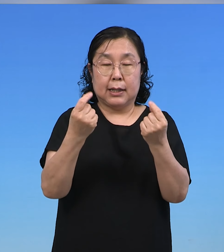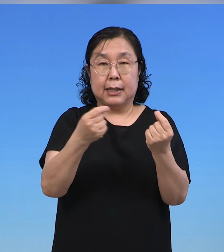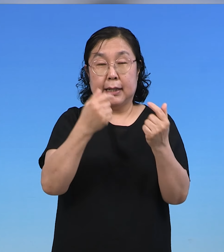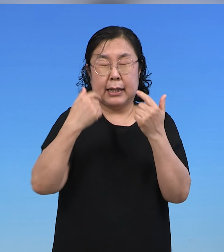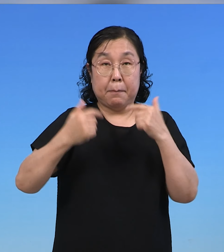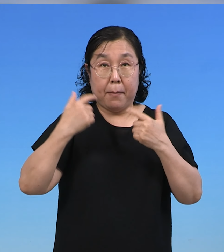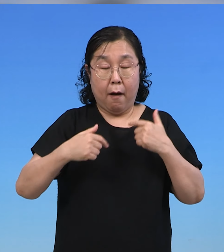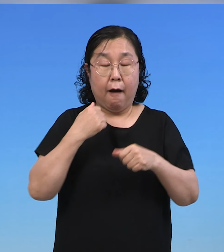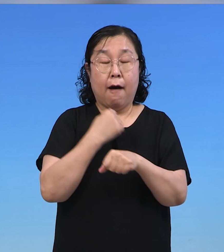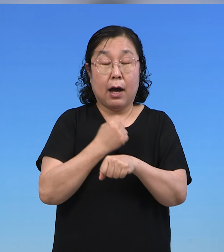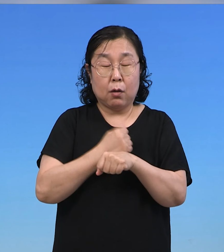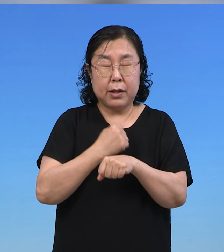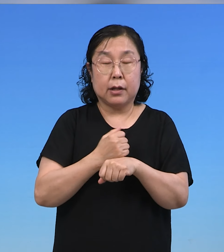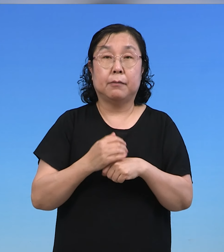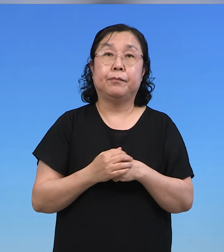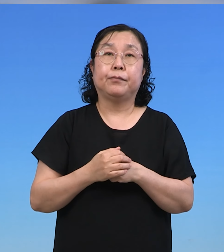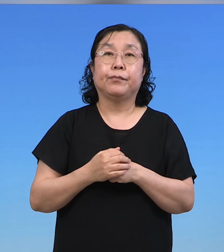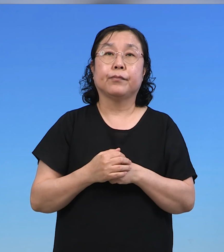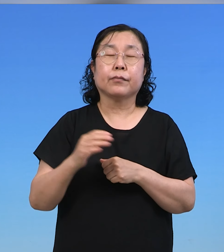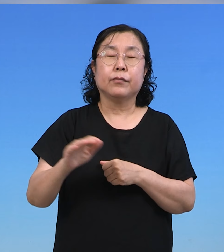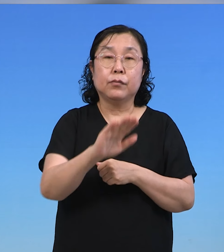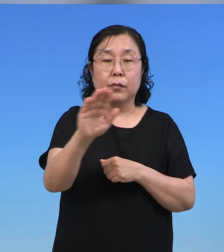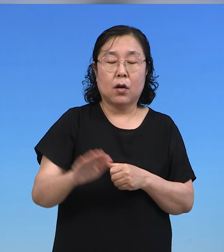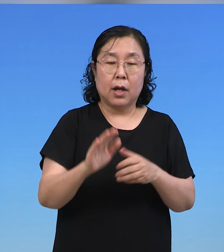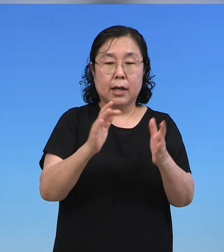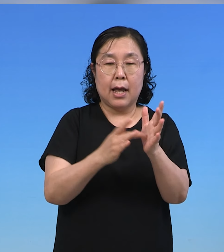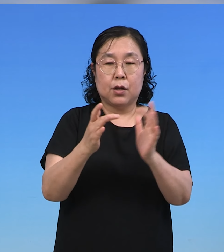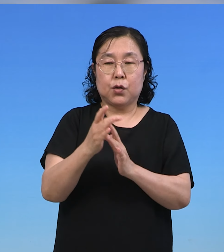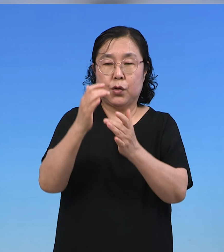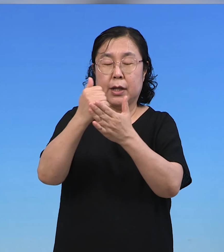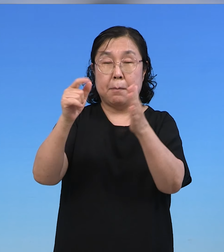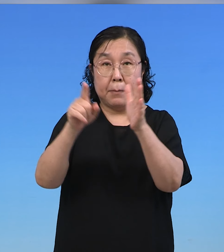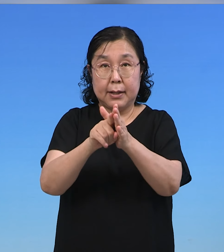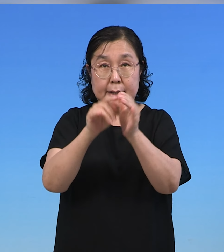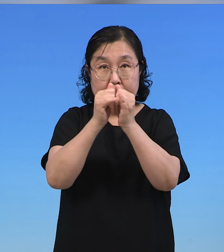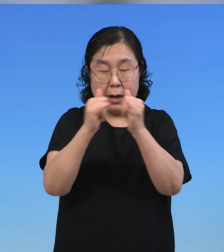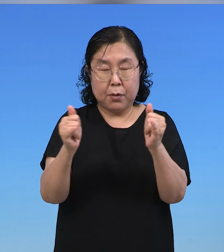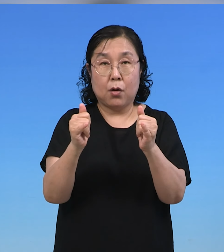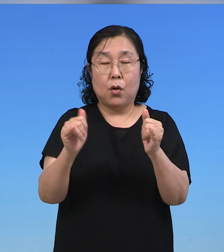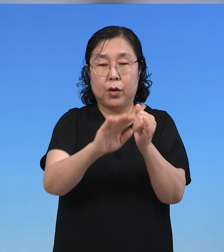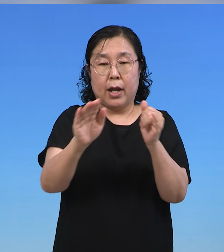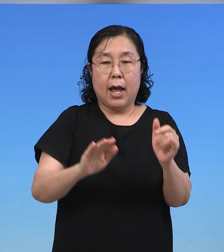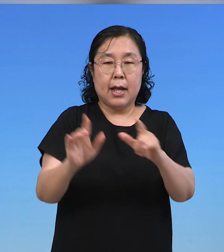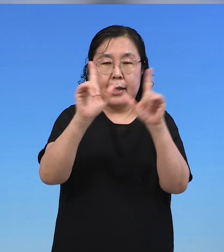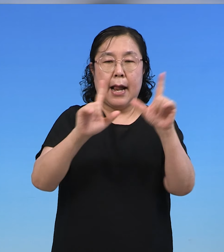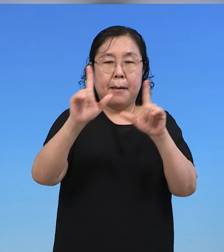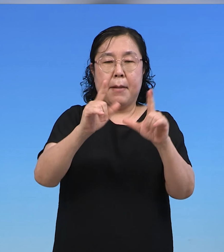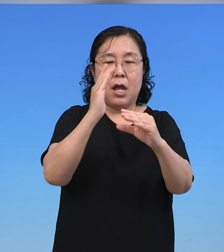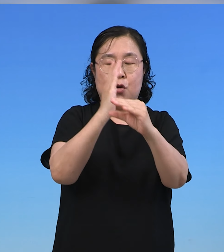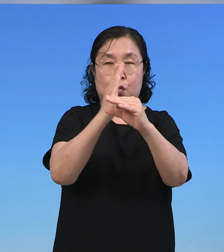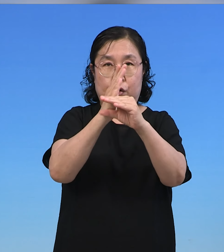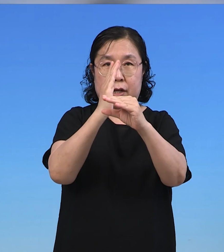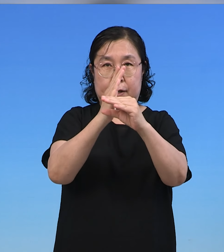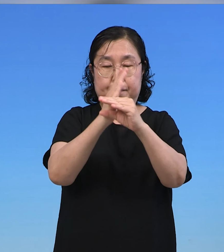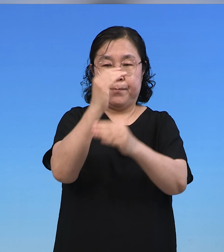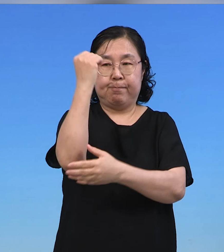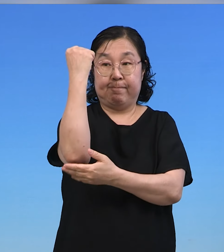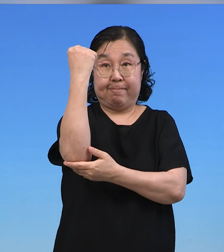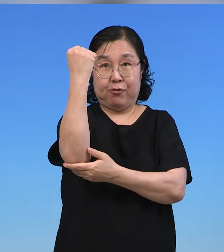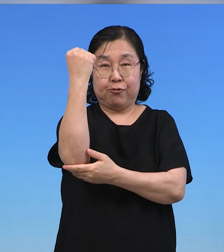기뻐하면서 저와 여러분 모두가 다 우리 예수 믿는 사람으로서 우리 삶의 이 중심축, 이걸